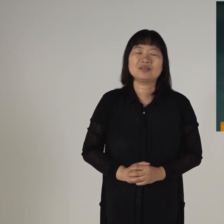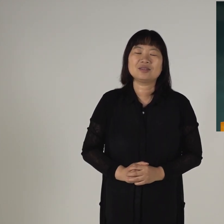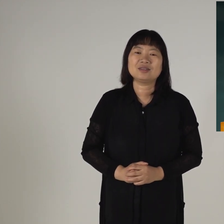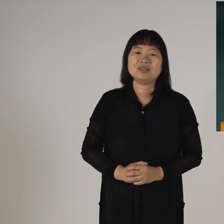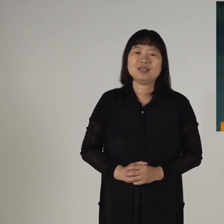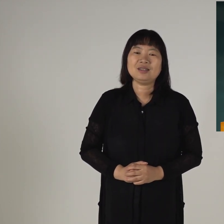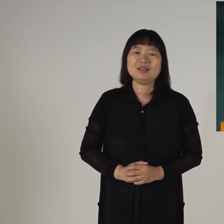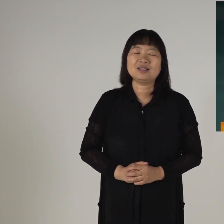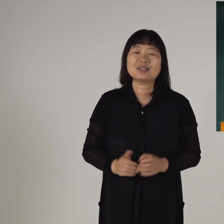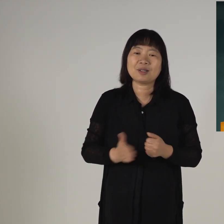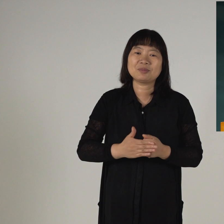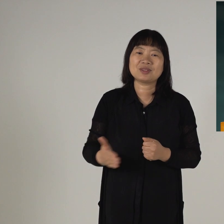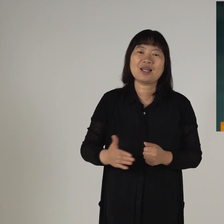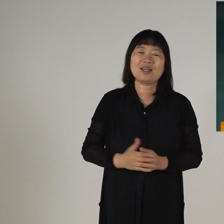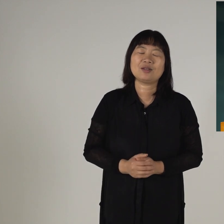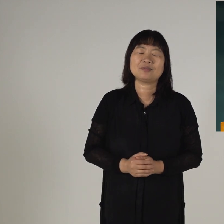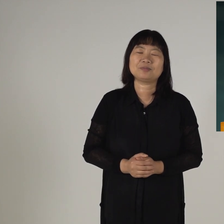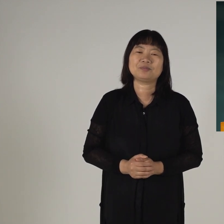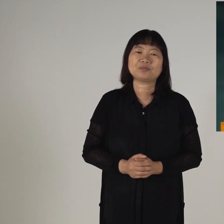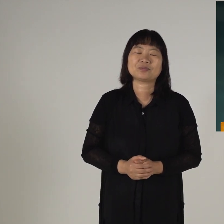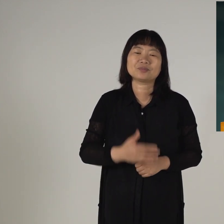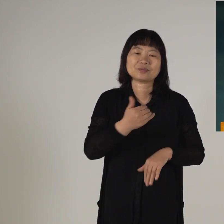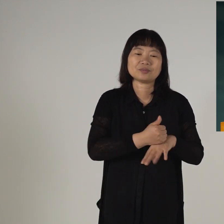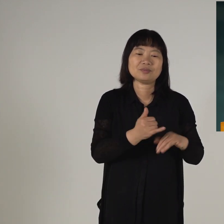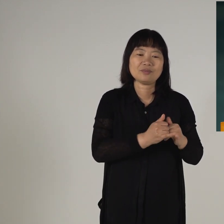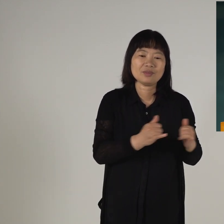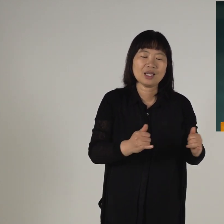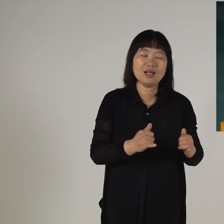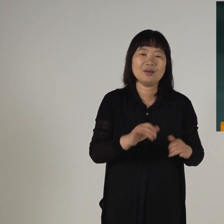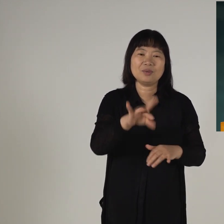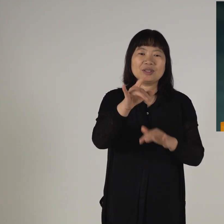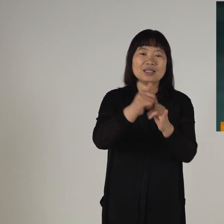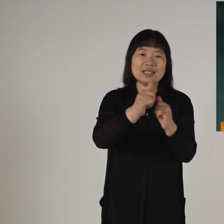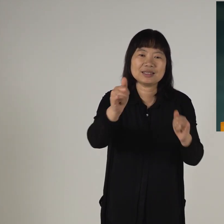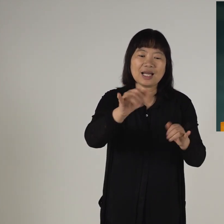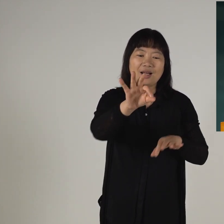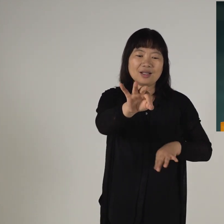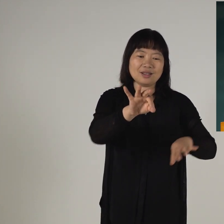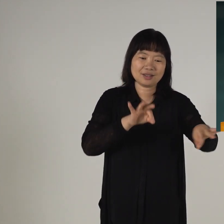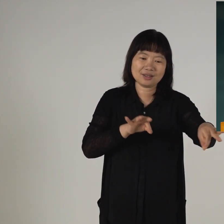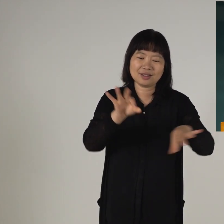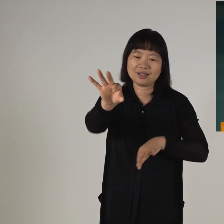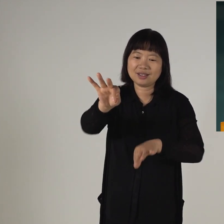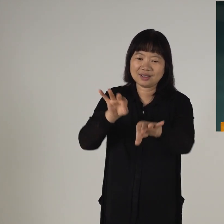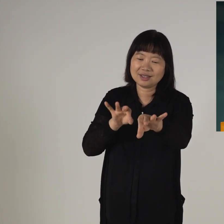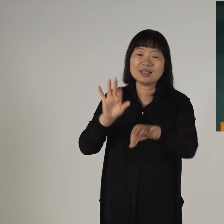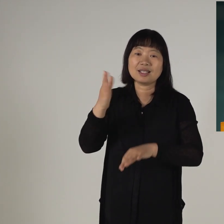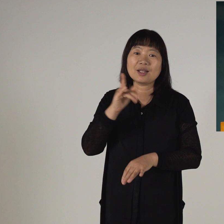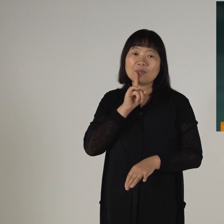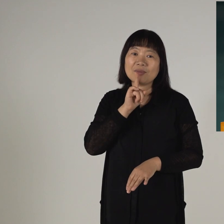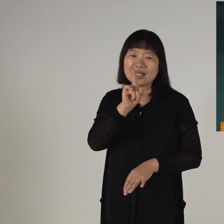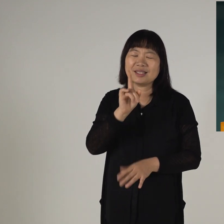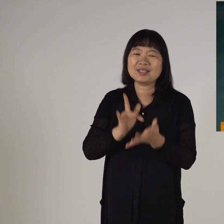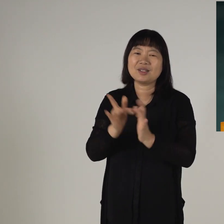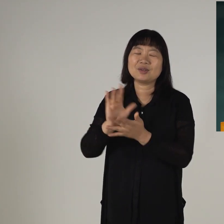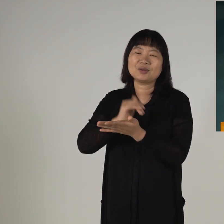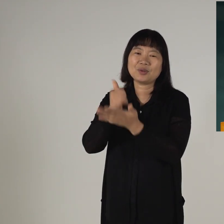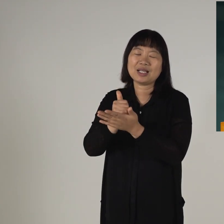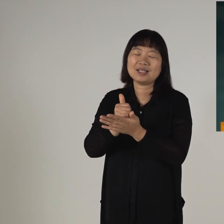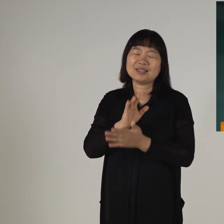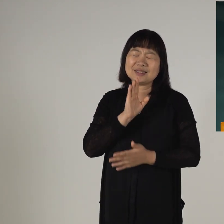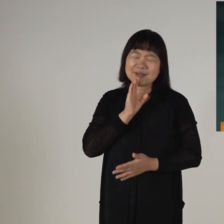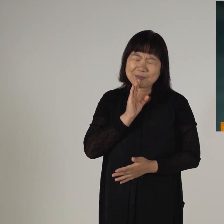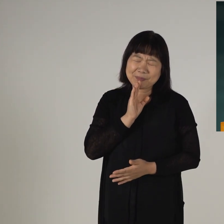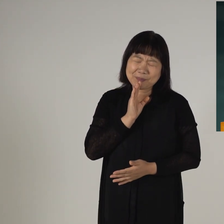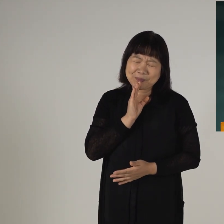그러니까 나중된 자가 먼저 되고 먼저 된 자가 나중된다는 이야기는 예수 그리스도의 가장 비참한 이 땅의